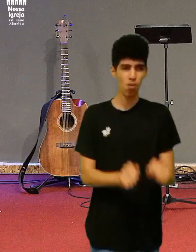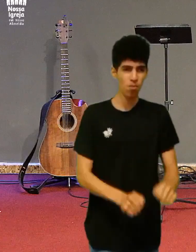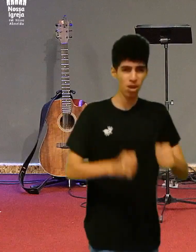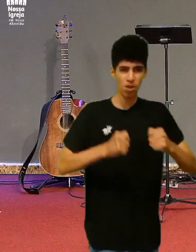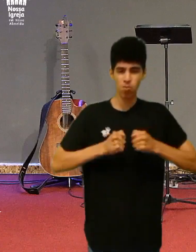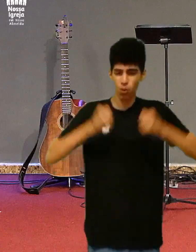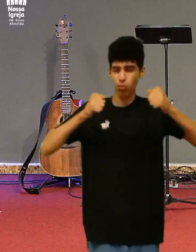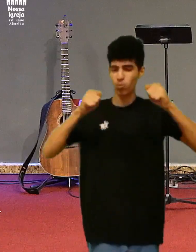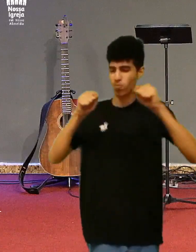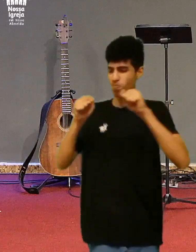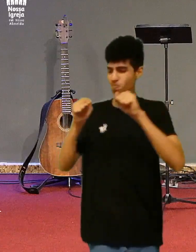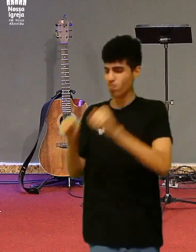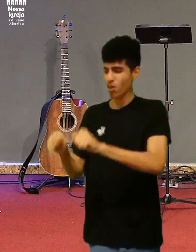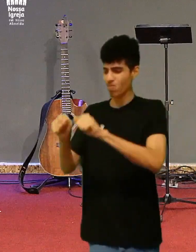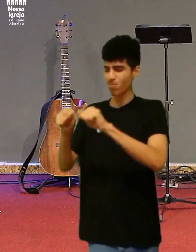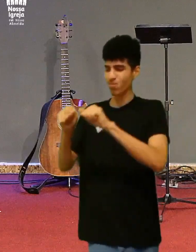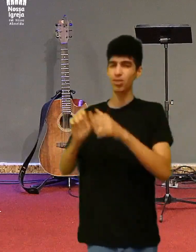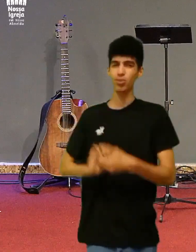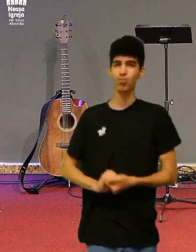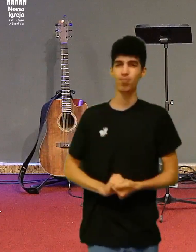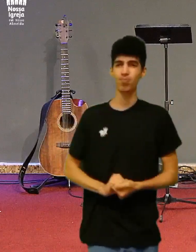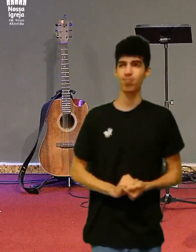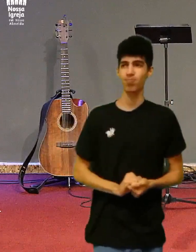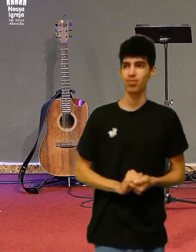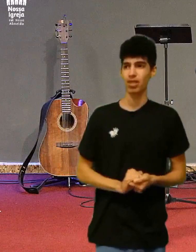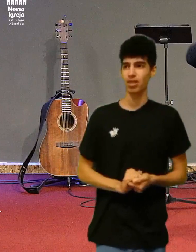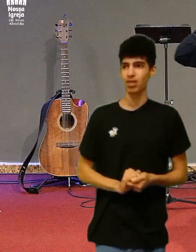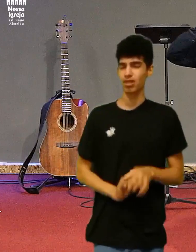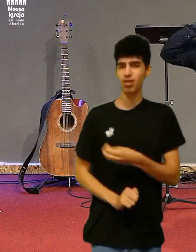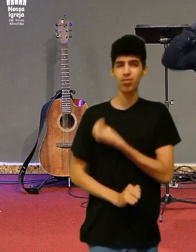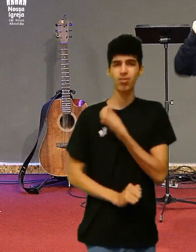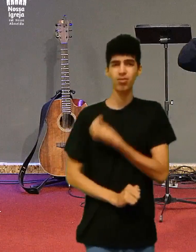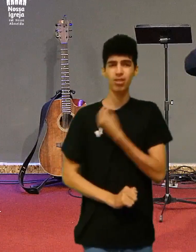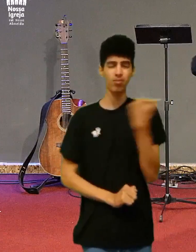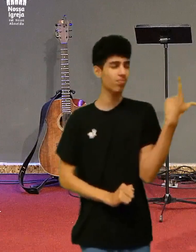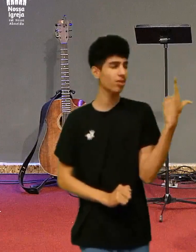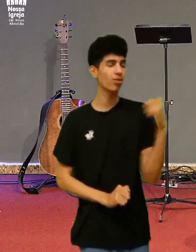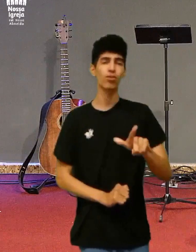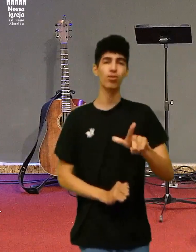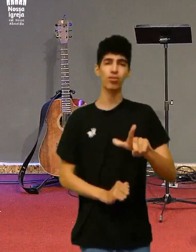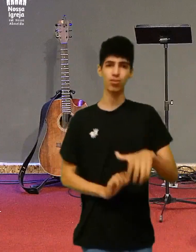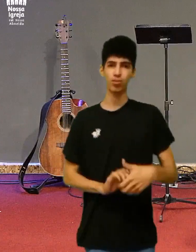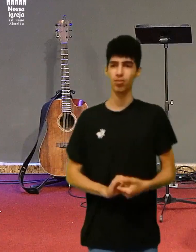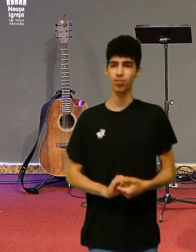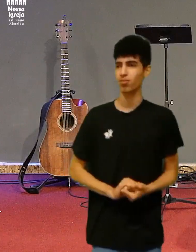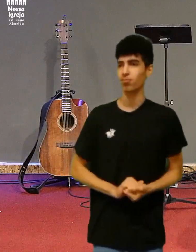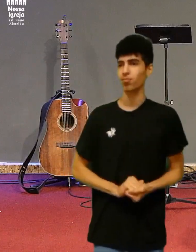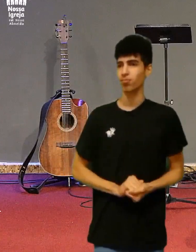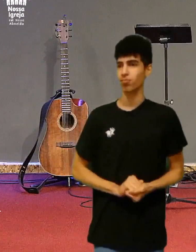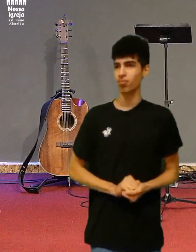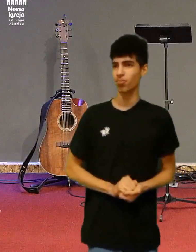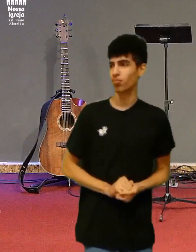sobre cada coração e ressuscita todos eles.